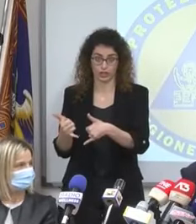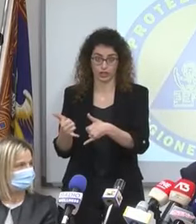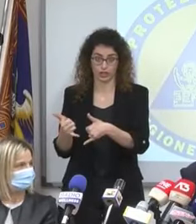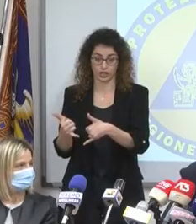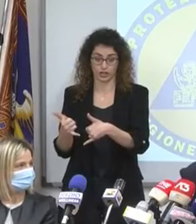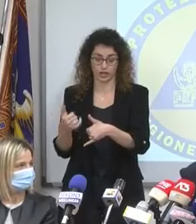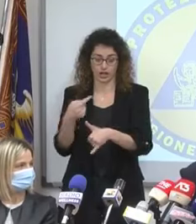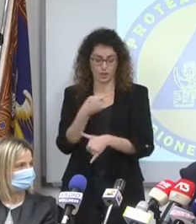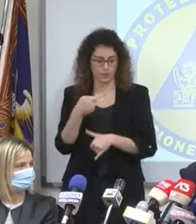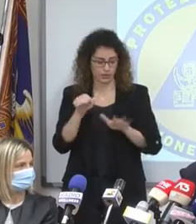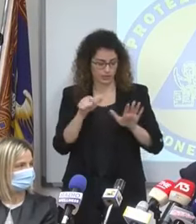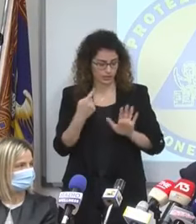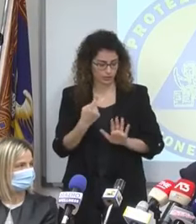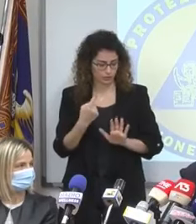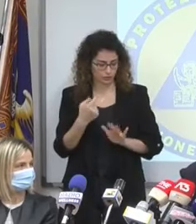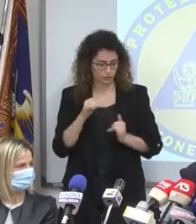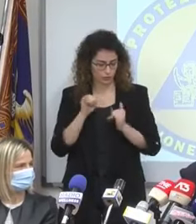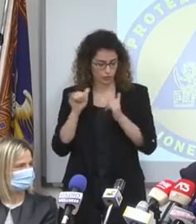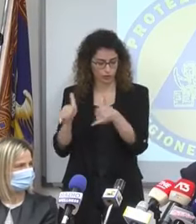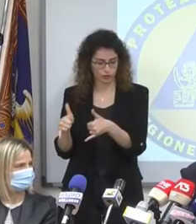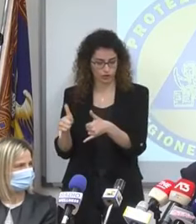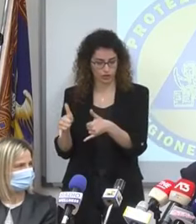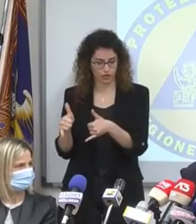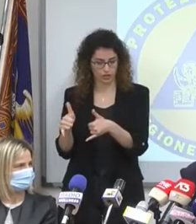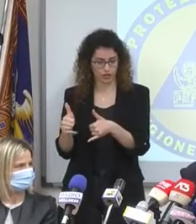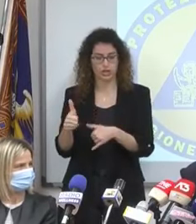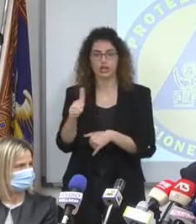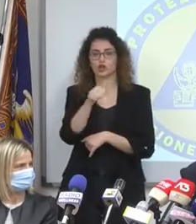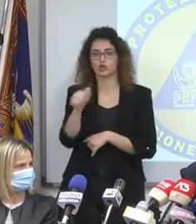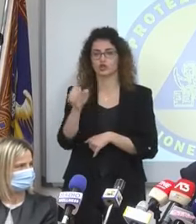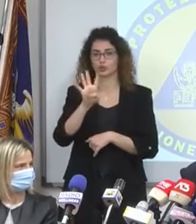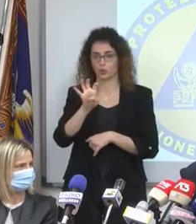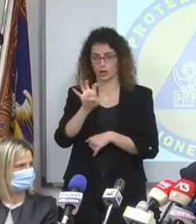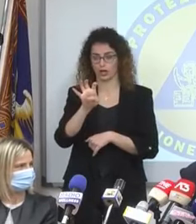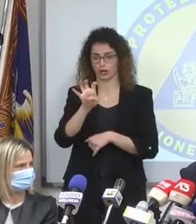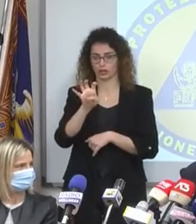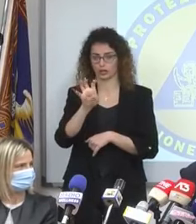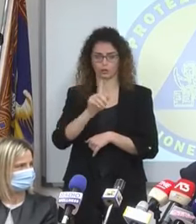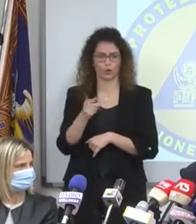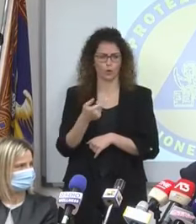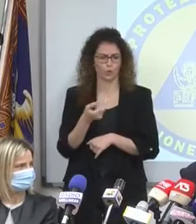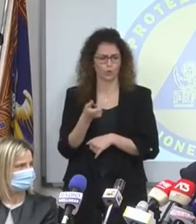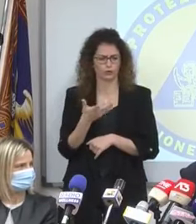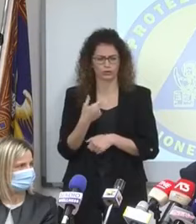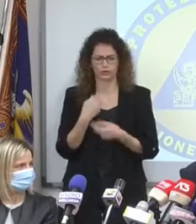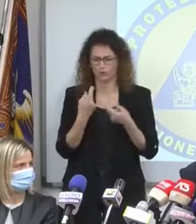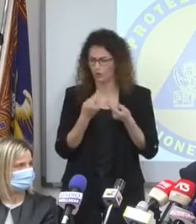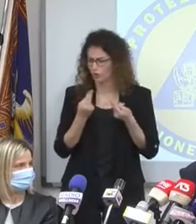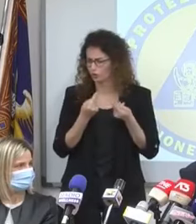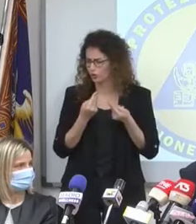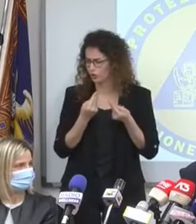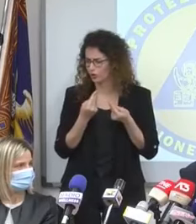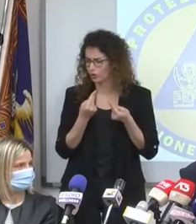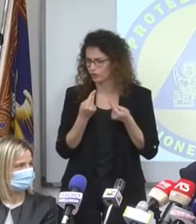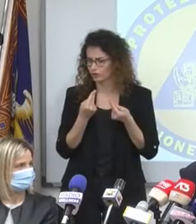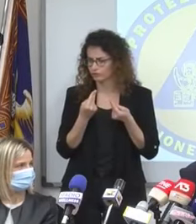per fare meno 61, saranno usciti 140 e quindi si va, no, quant'è? Conto.